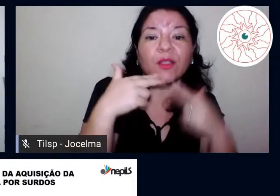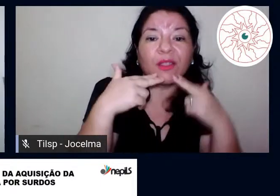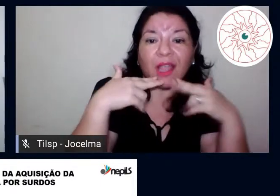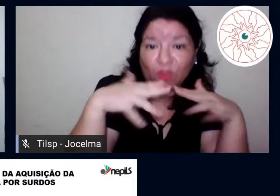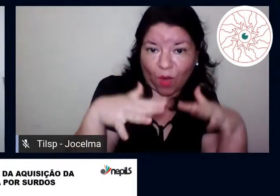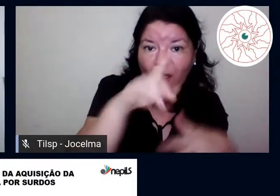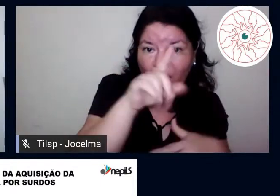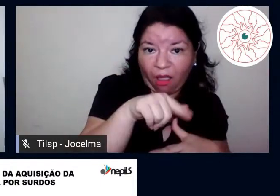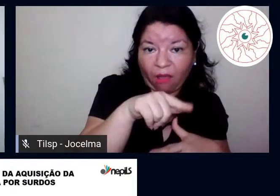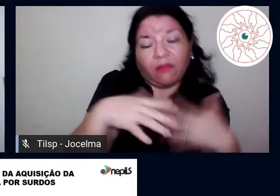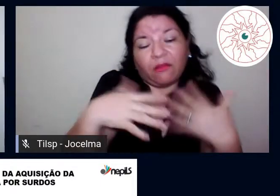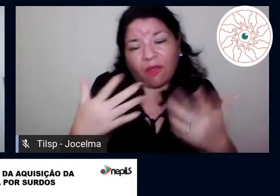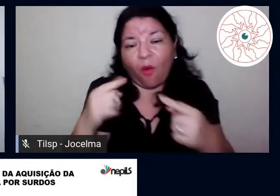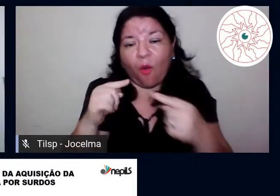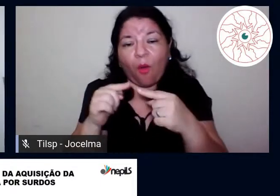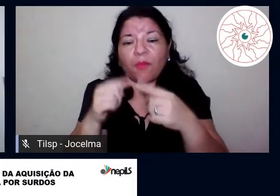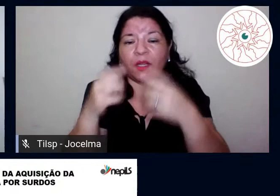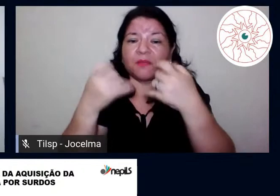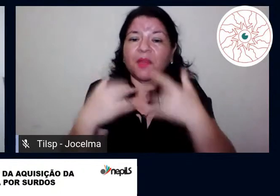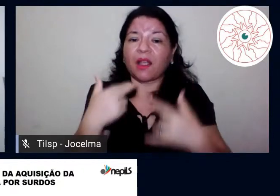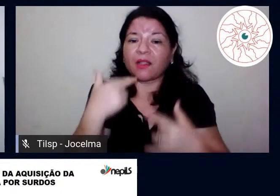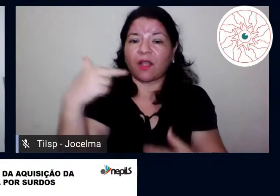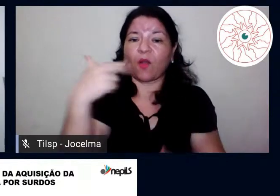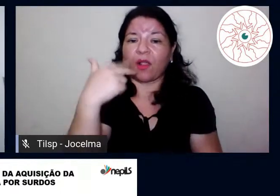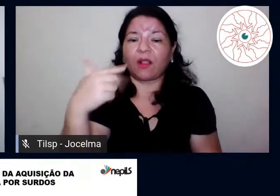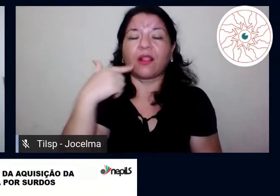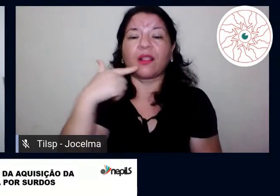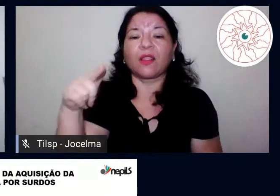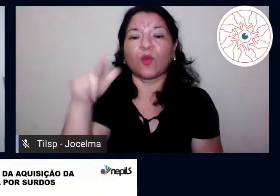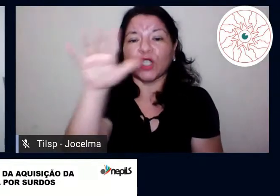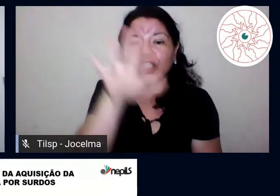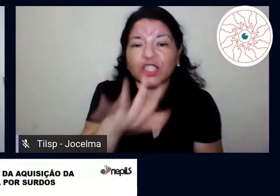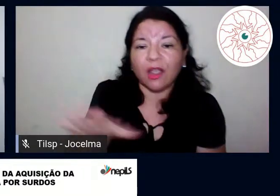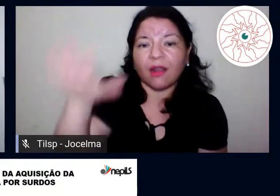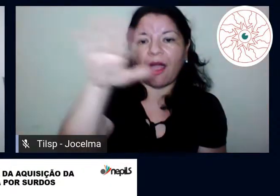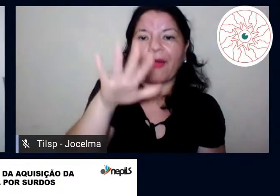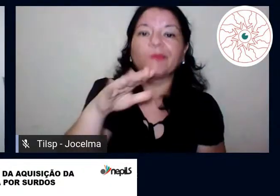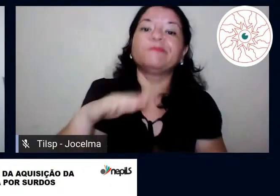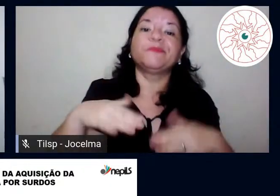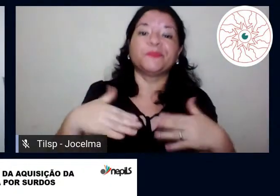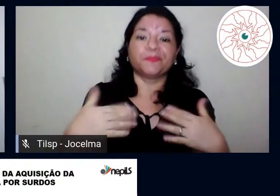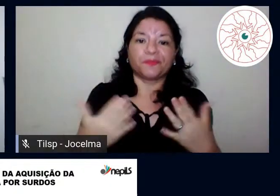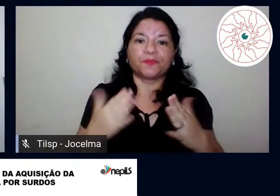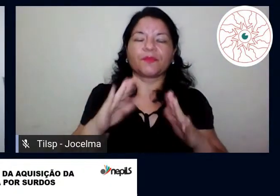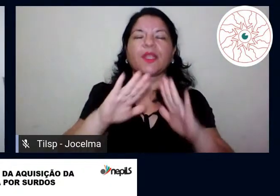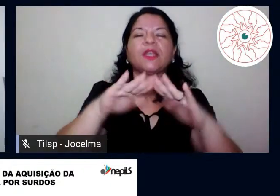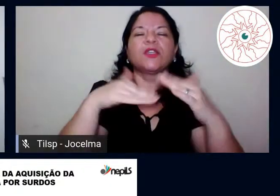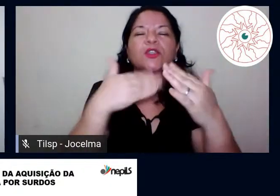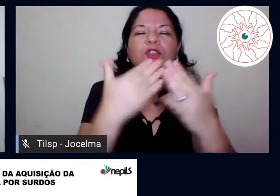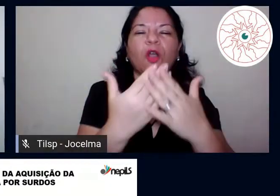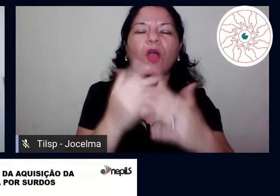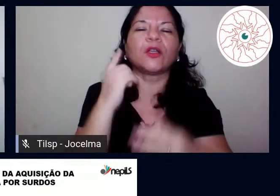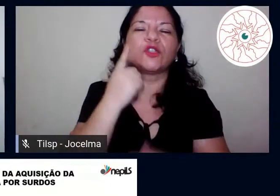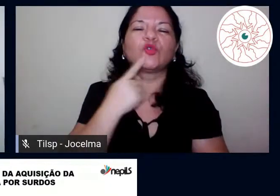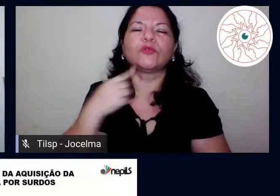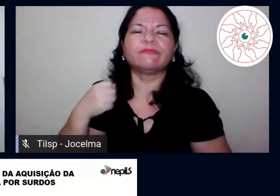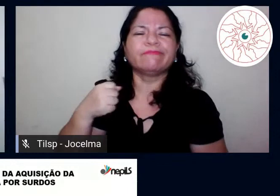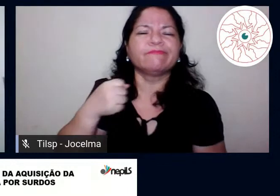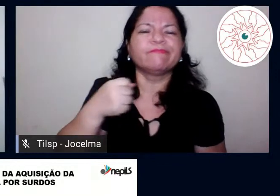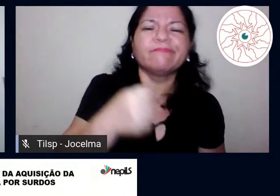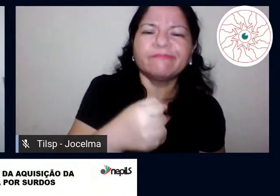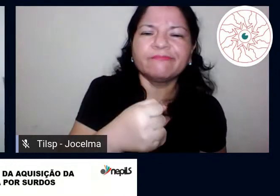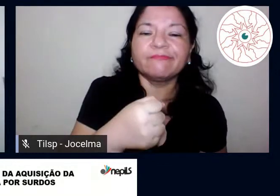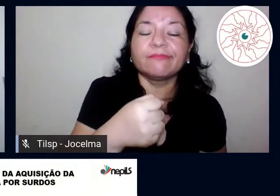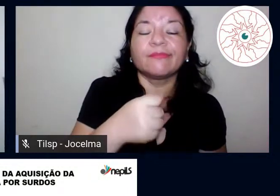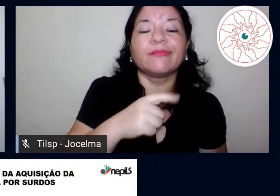vai dizer que eh inicialmente quando a criança chega na escola, ela ela traz a fala, né? Que fala é essa? A fala